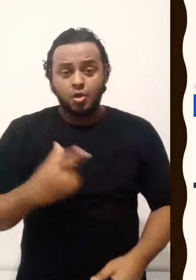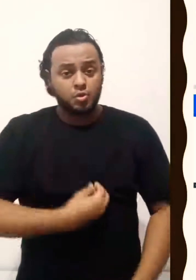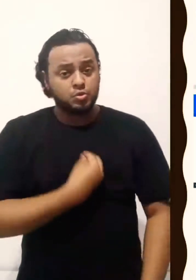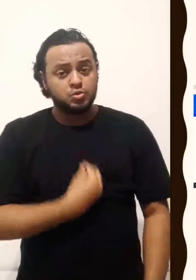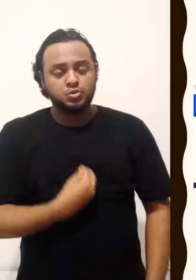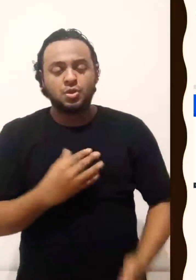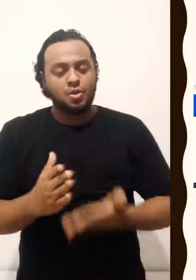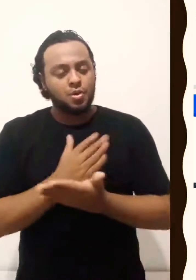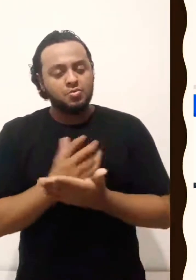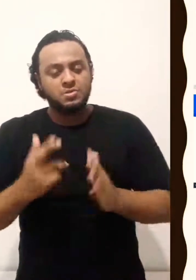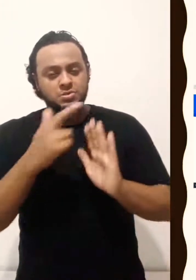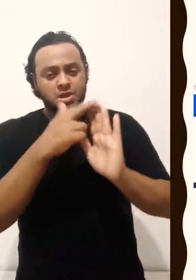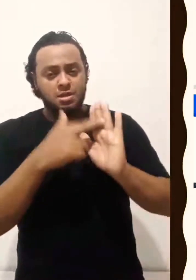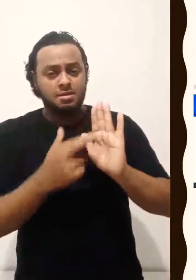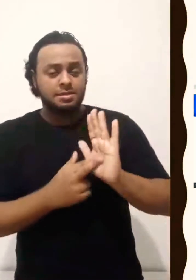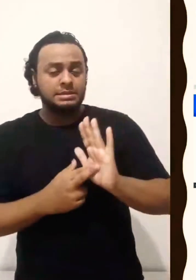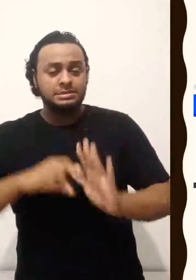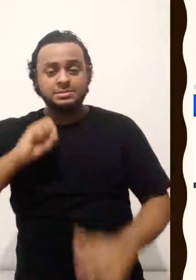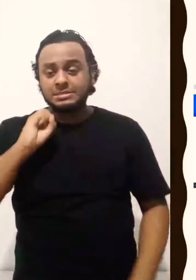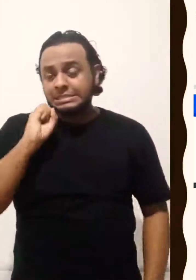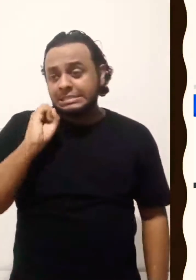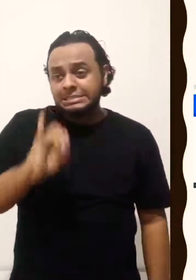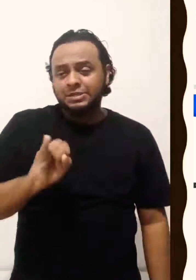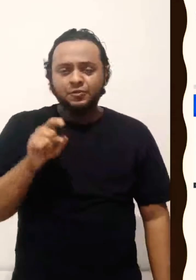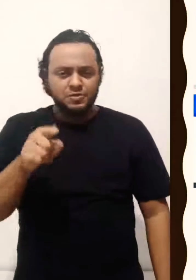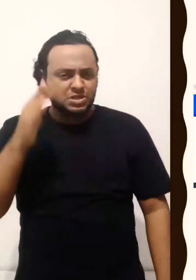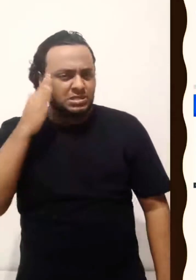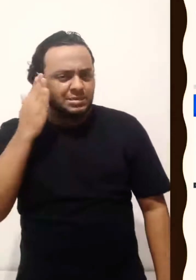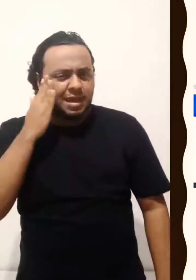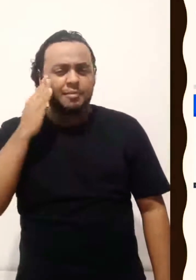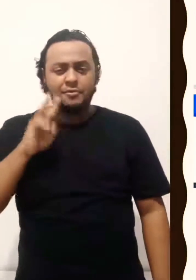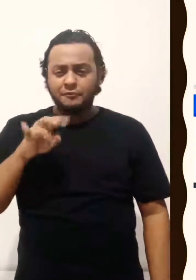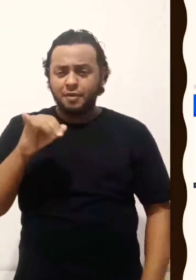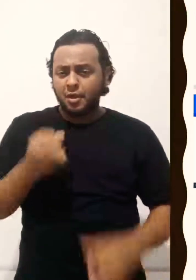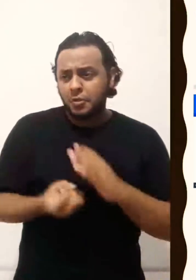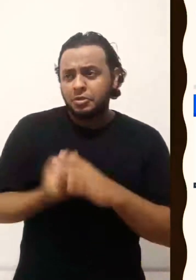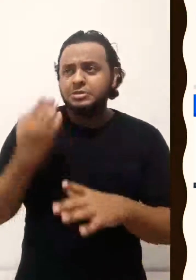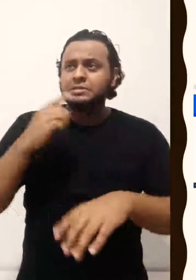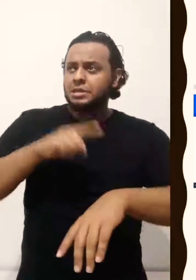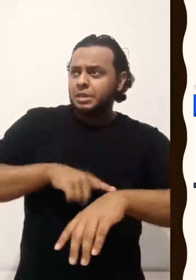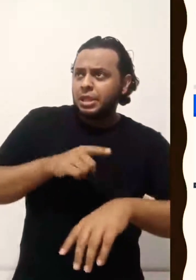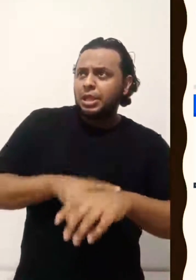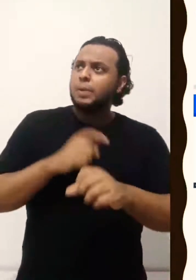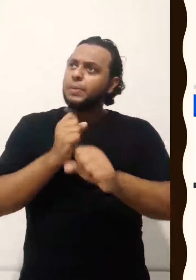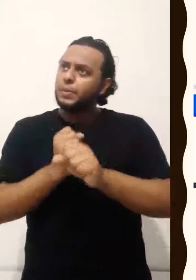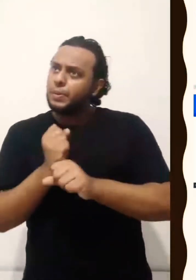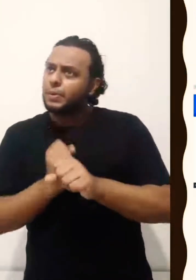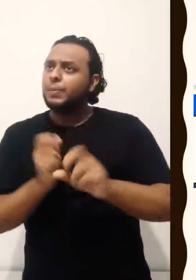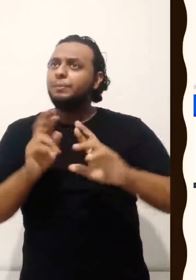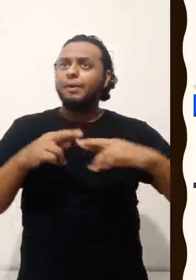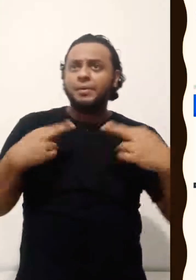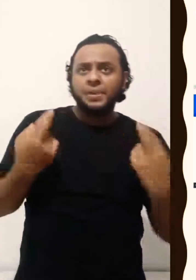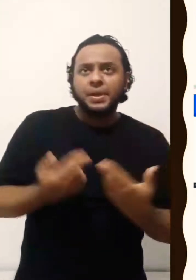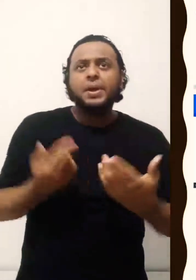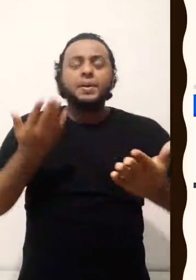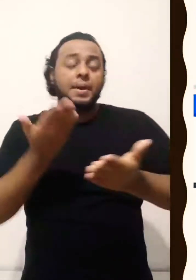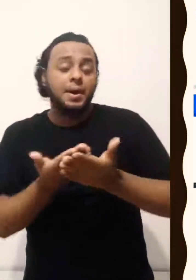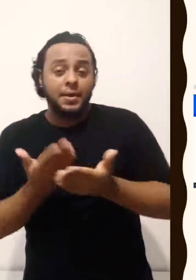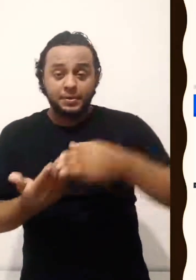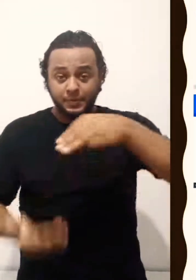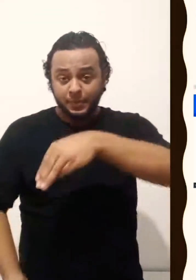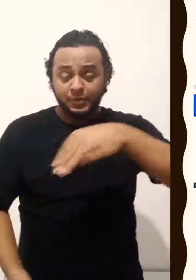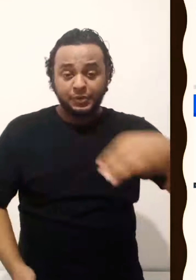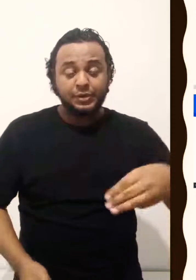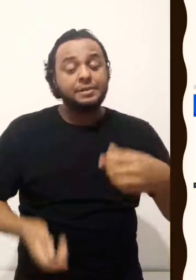algumas regrinhas para você solicitar. Se é uma demanda que você sabe que vai acontecer daqui a um tempo, é uma reunião,